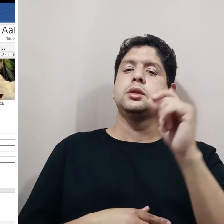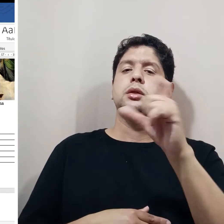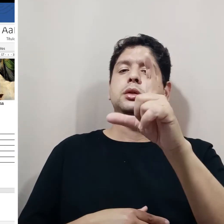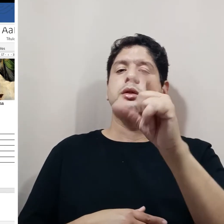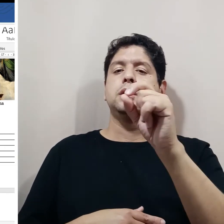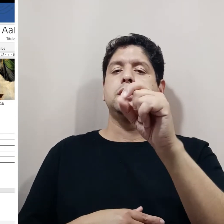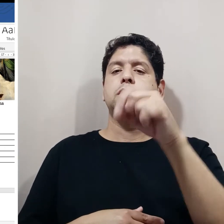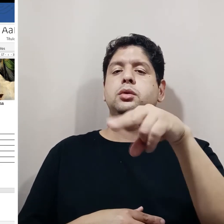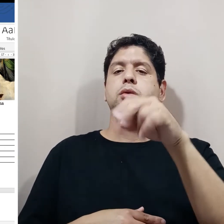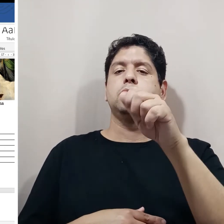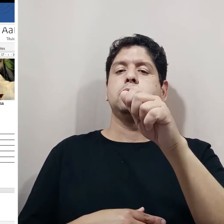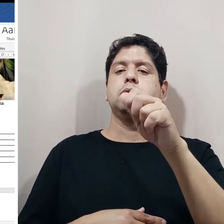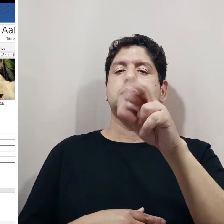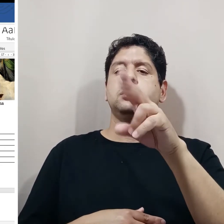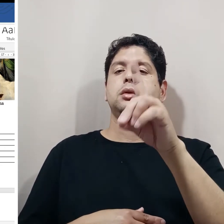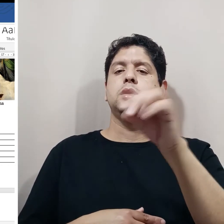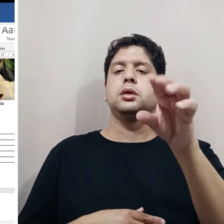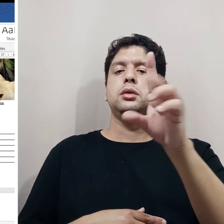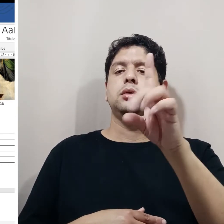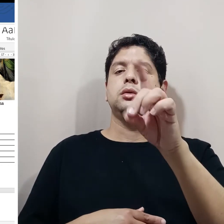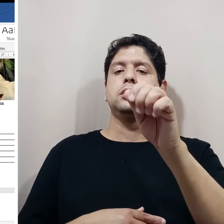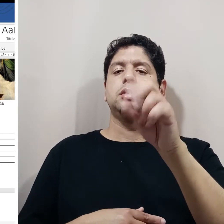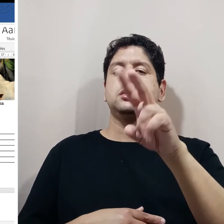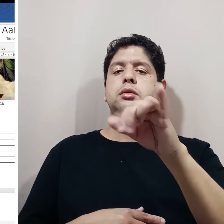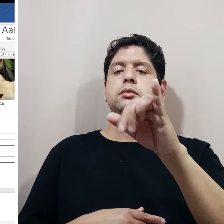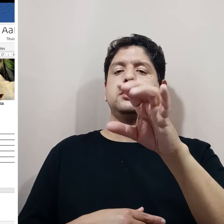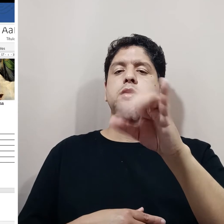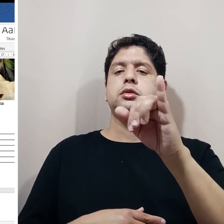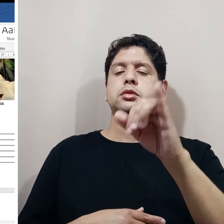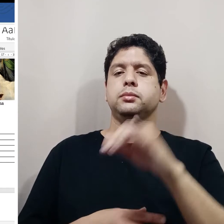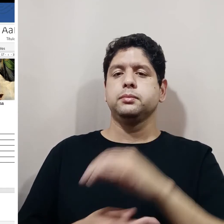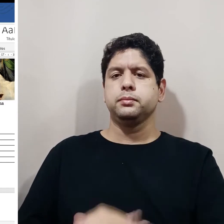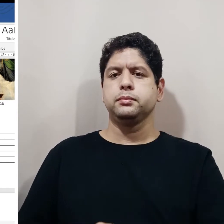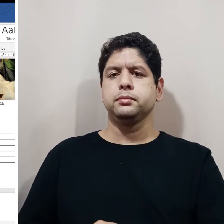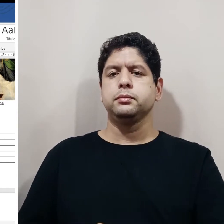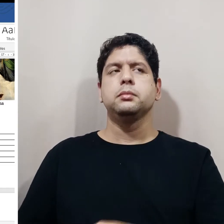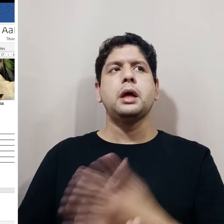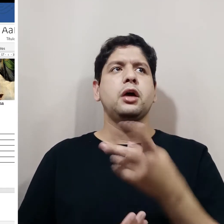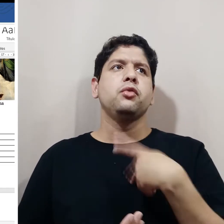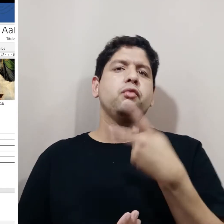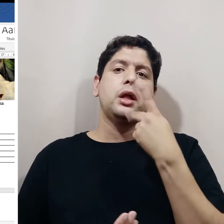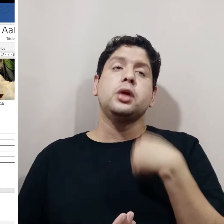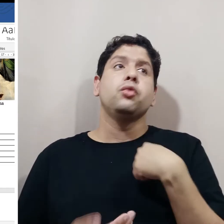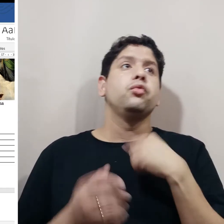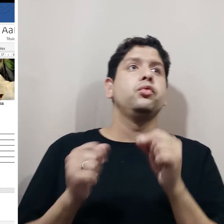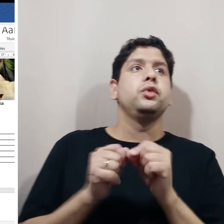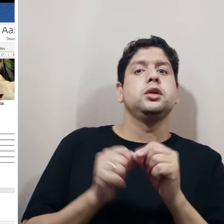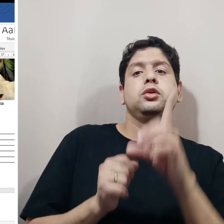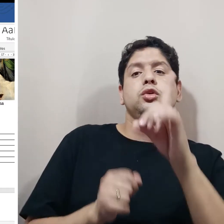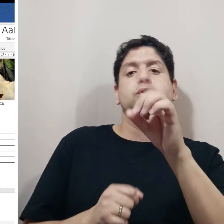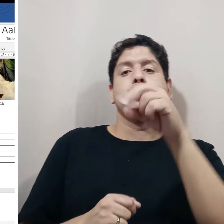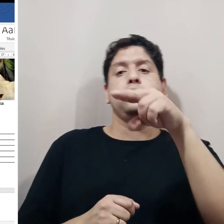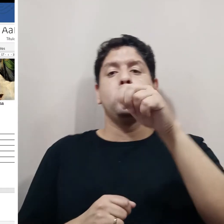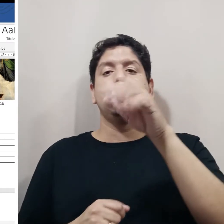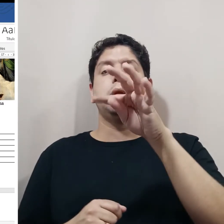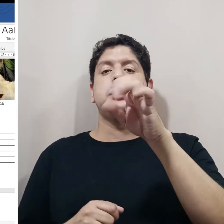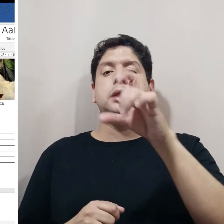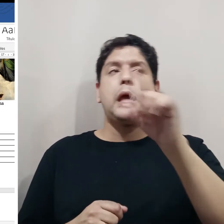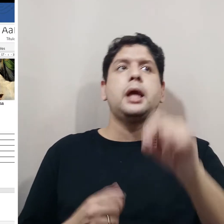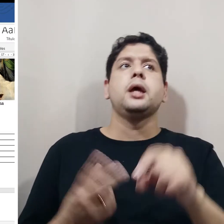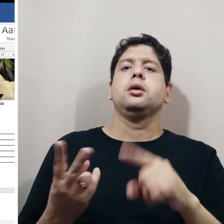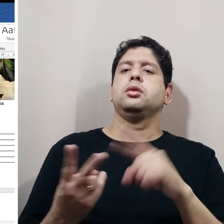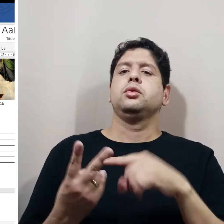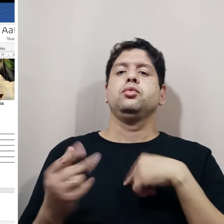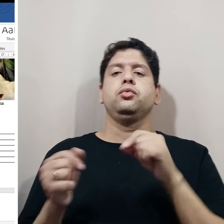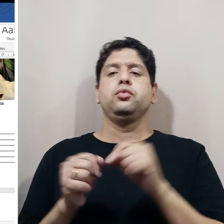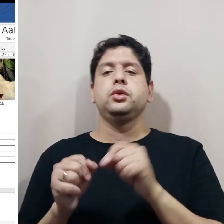né, vocês podem ter feito outro, tá? Então, eu vou dar o exemplo do mais famoso, Leonardo da Vinci.